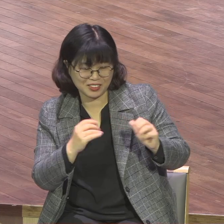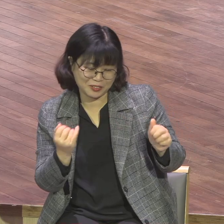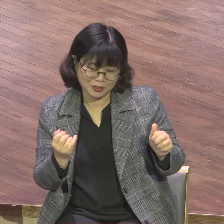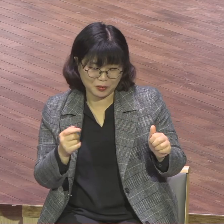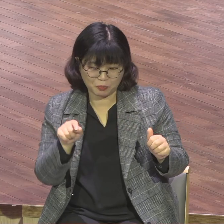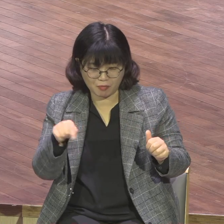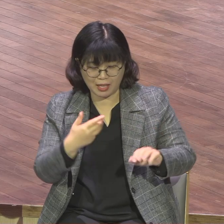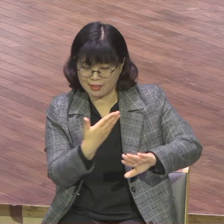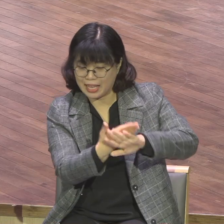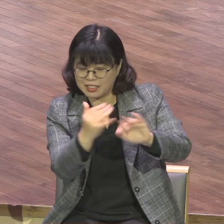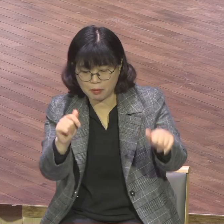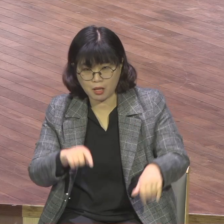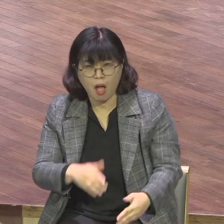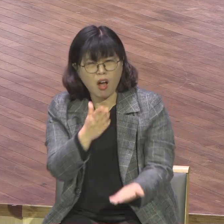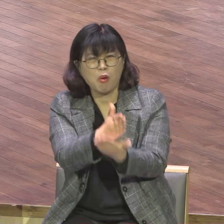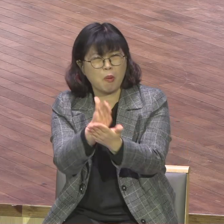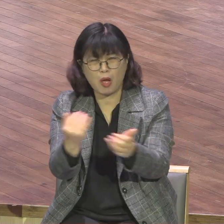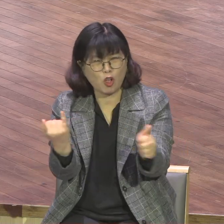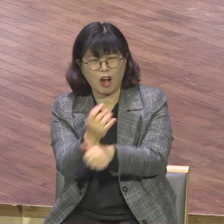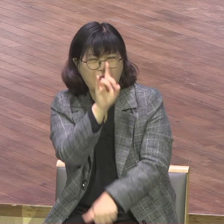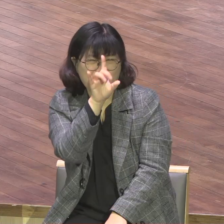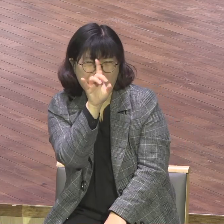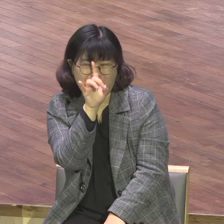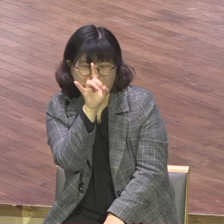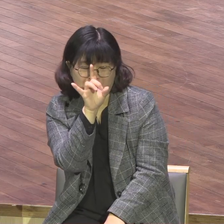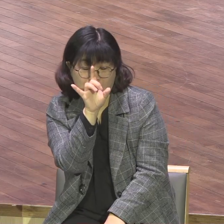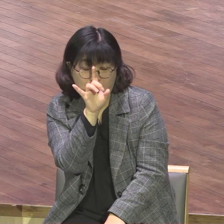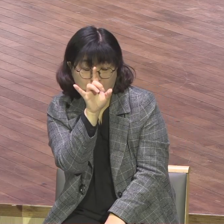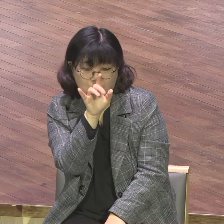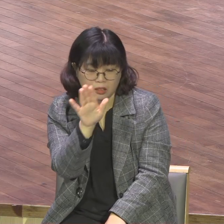주위에 많은 사람들의 반대를